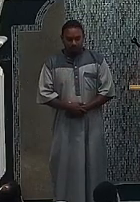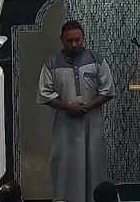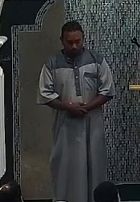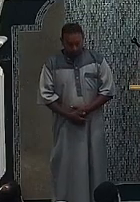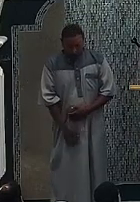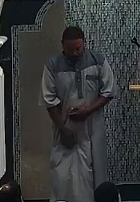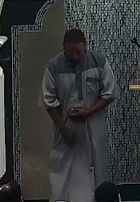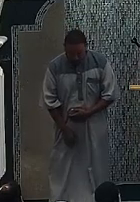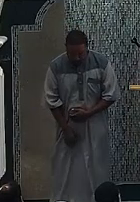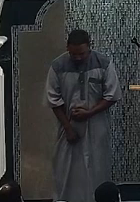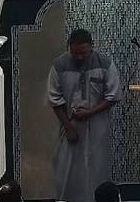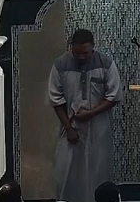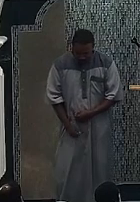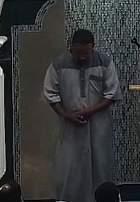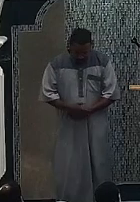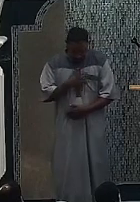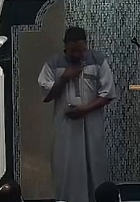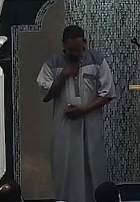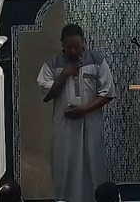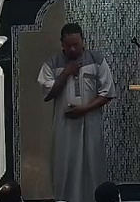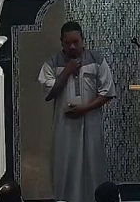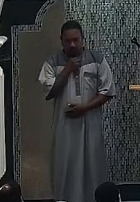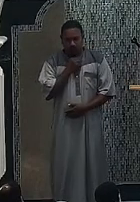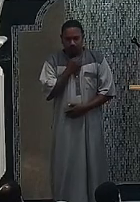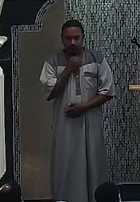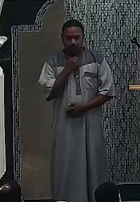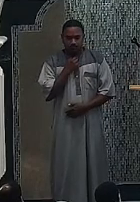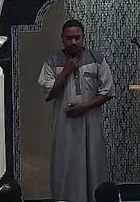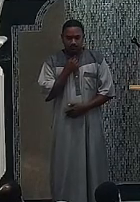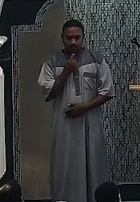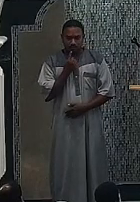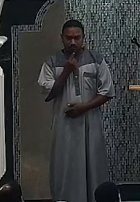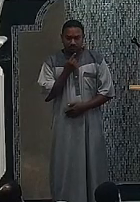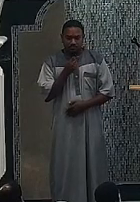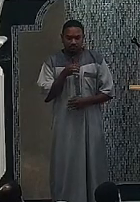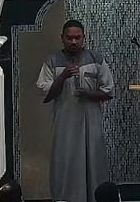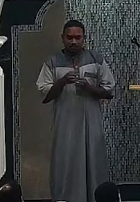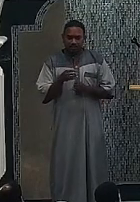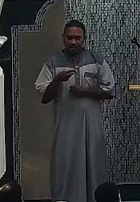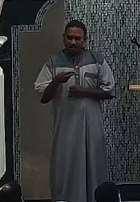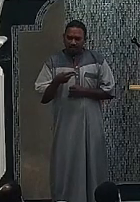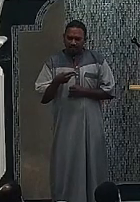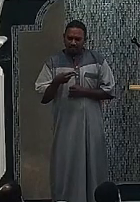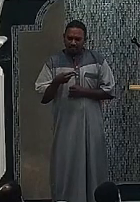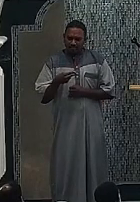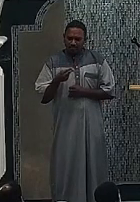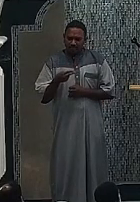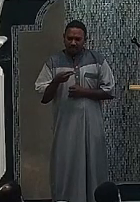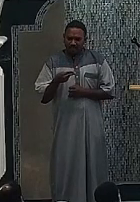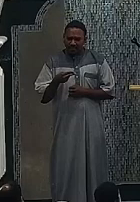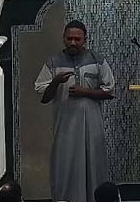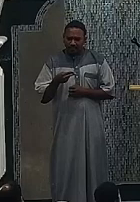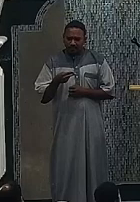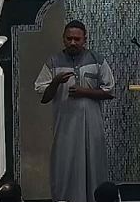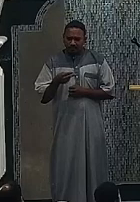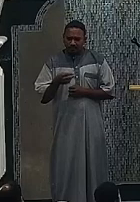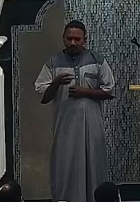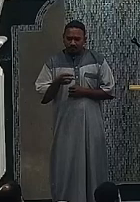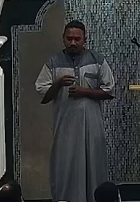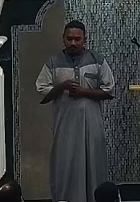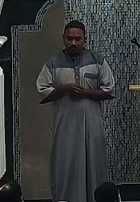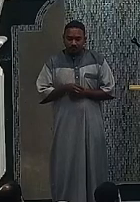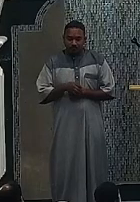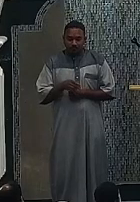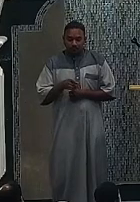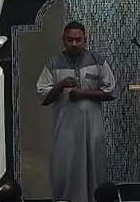Prophet ﷺ said that the best of you are those who are beneficial to mankind.